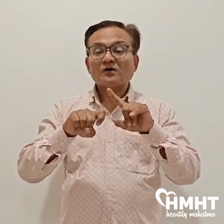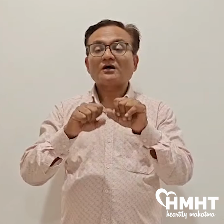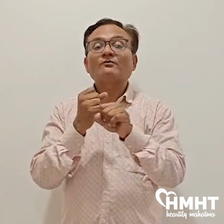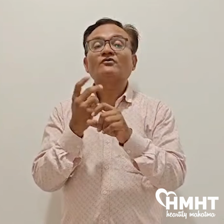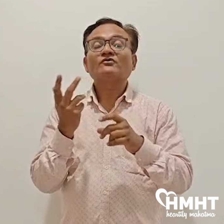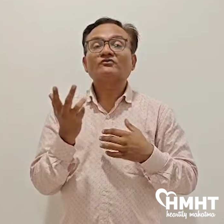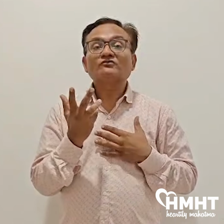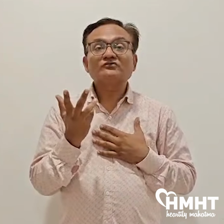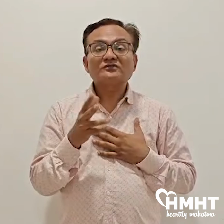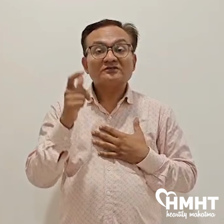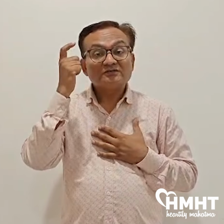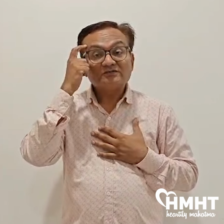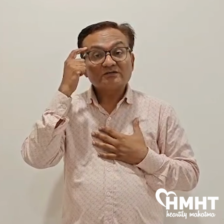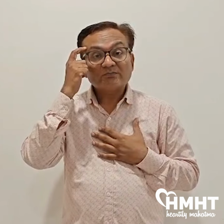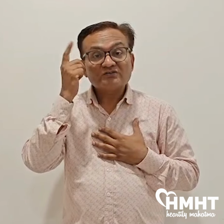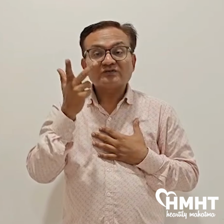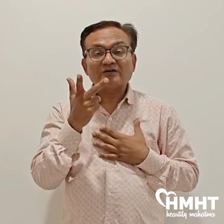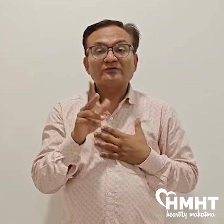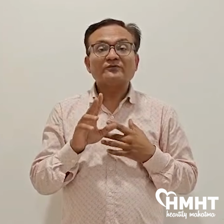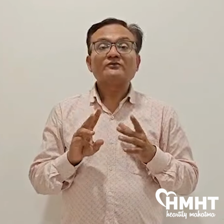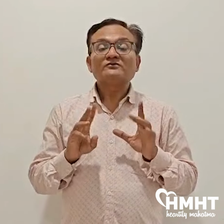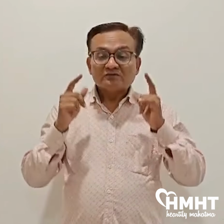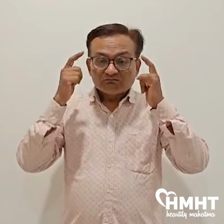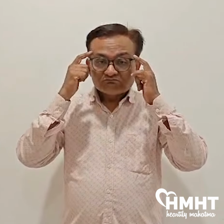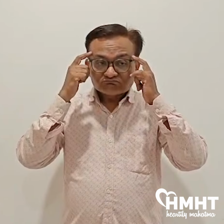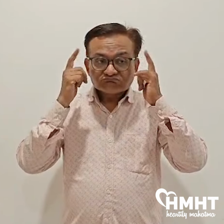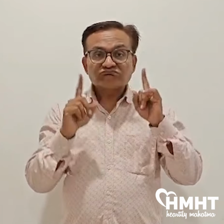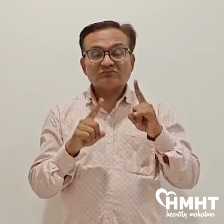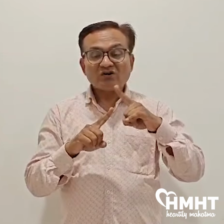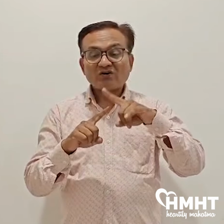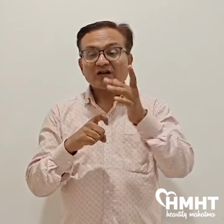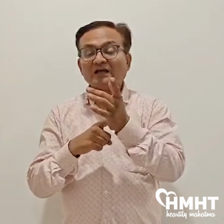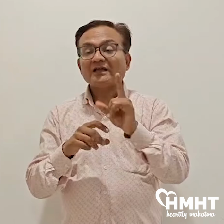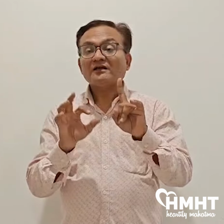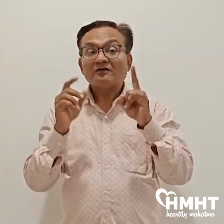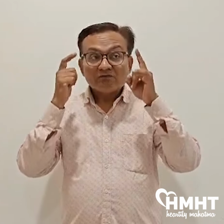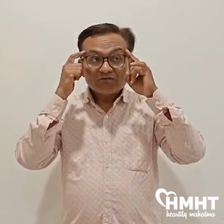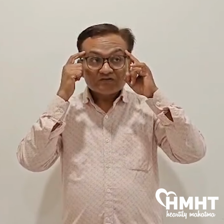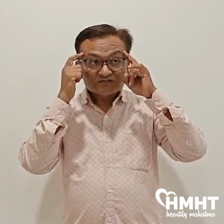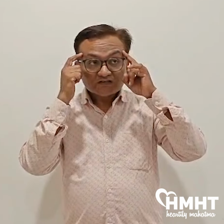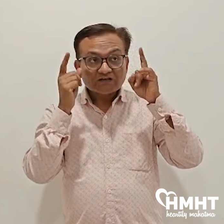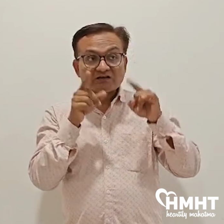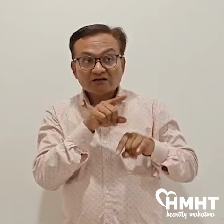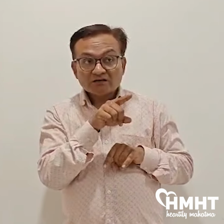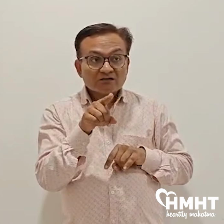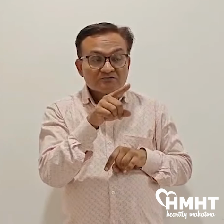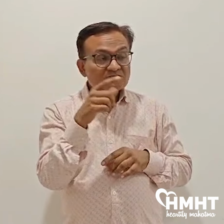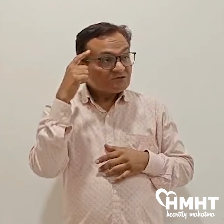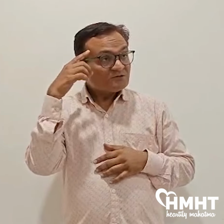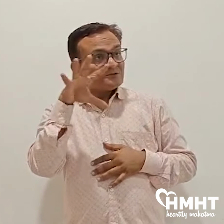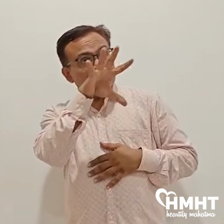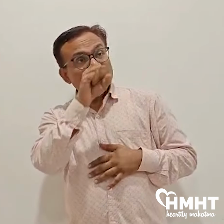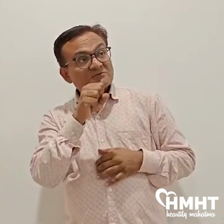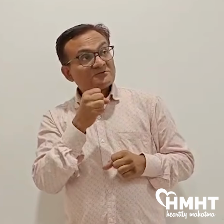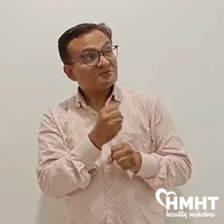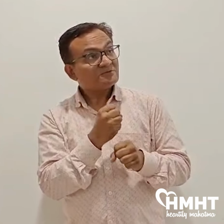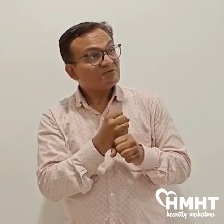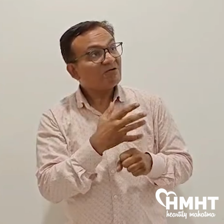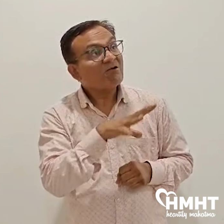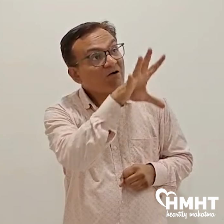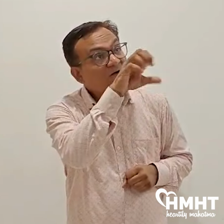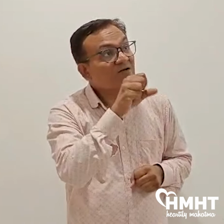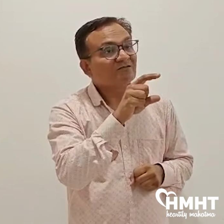છે. આ તો 2-4 વખત પ્રયત્ન કર્યા એને પુરુષાર્થ કહે છે ને હવે હું કેમ કરીને મેળવી લઉં, પ્રયત્ન કરીને ધાર્યું કરવા જાય છે. એ